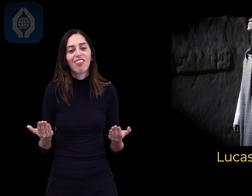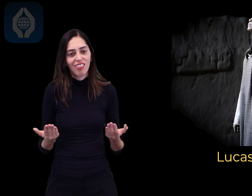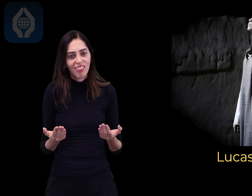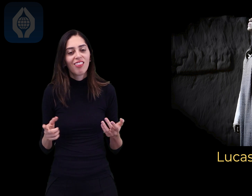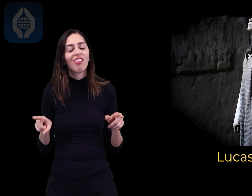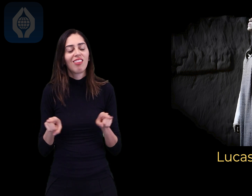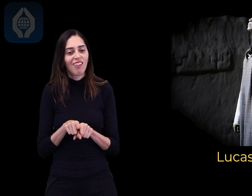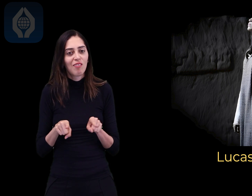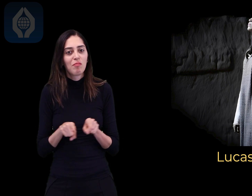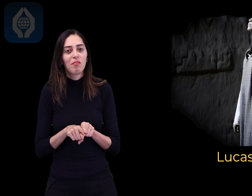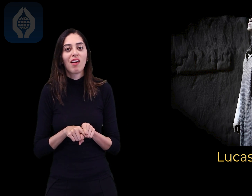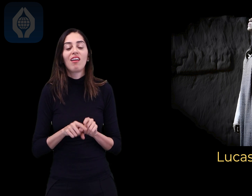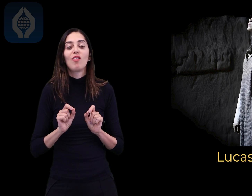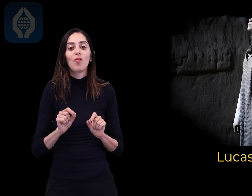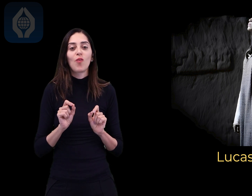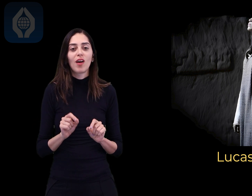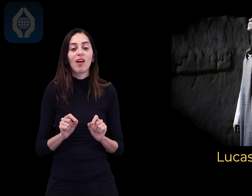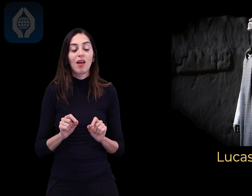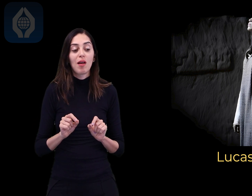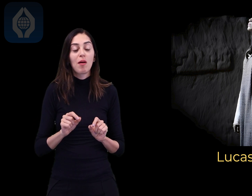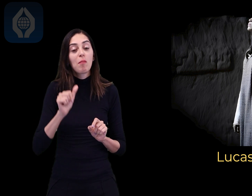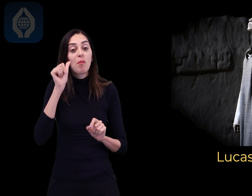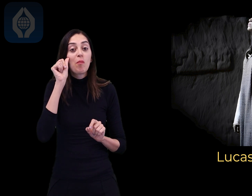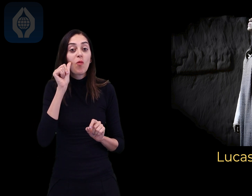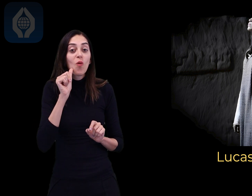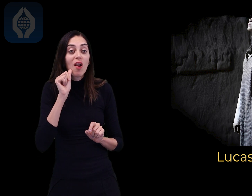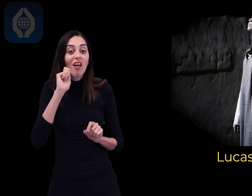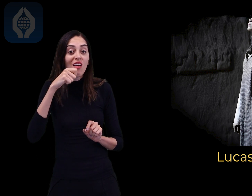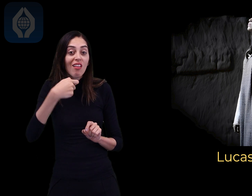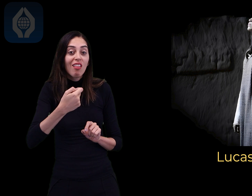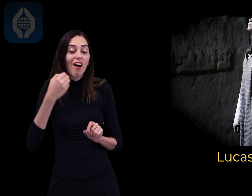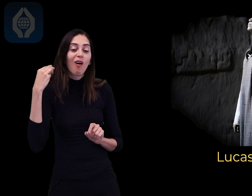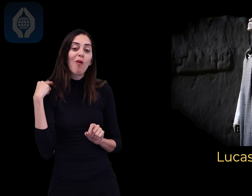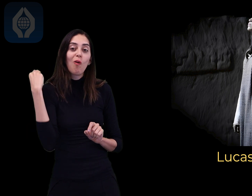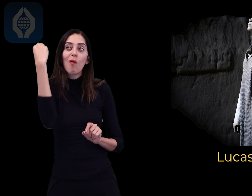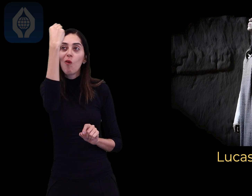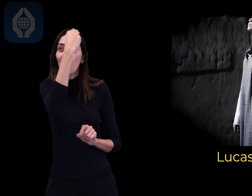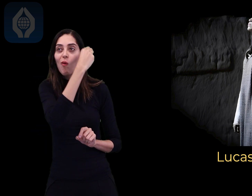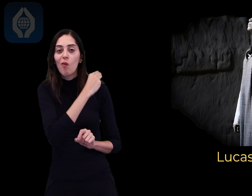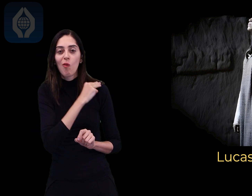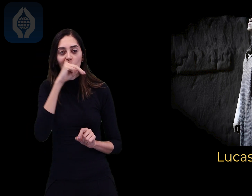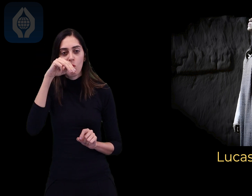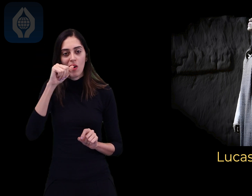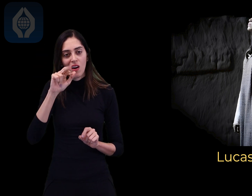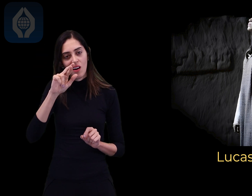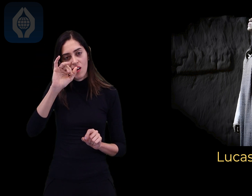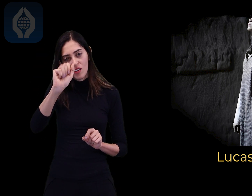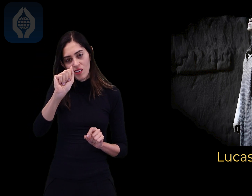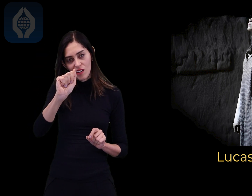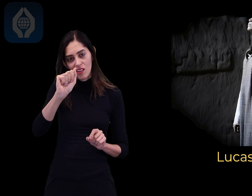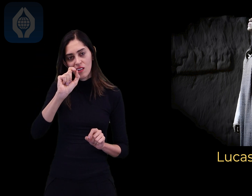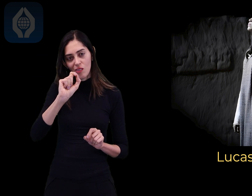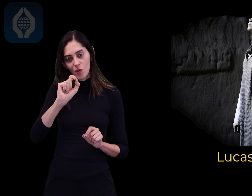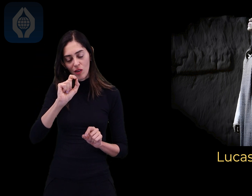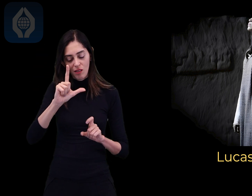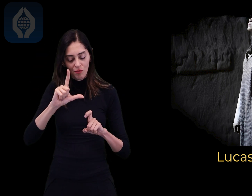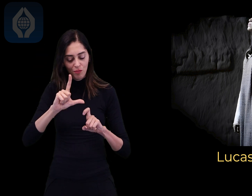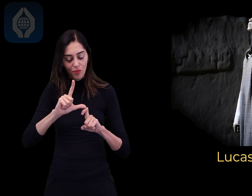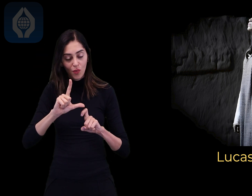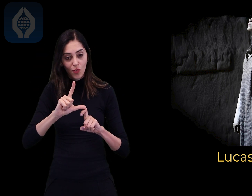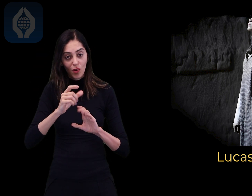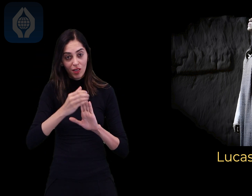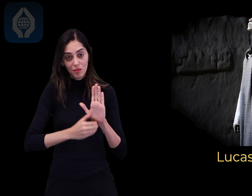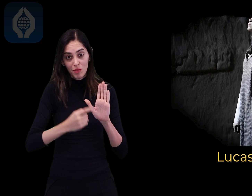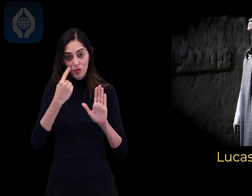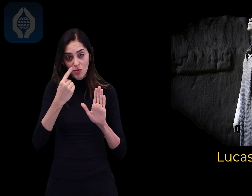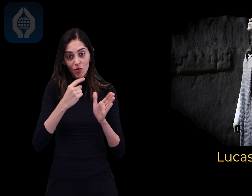libertador. Leiam o que Deus disse em Lucas 1:26-31. Deus enviou um anjo